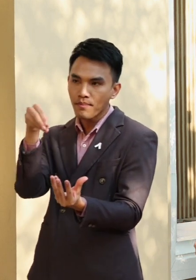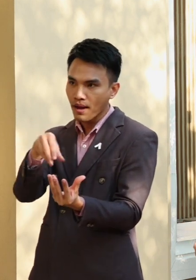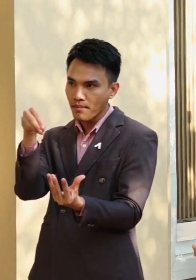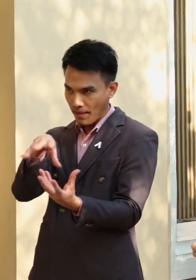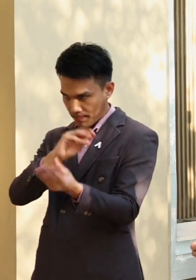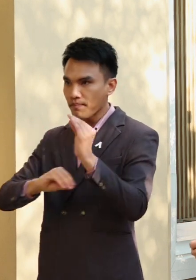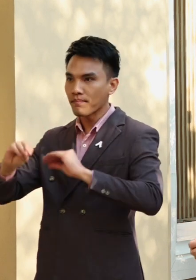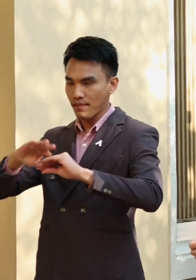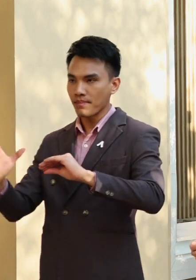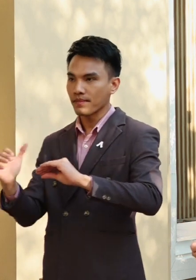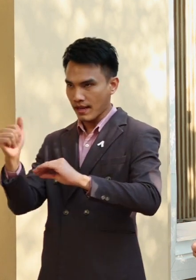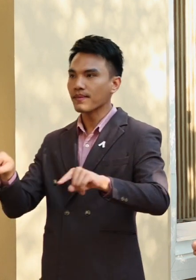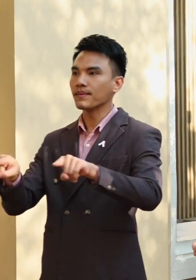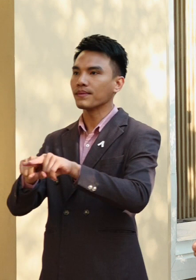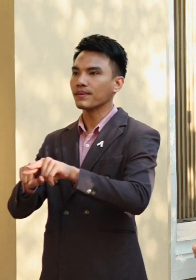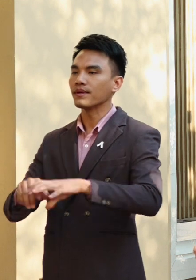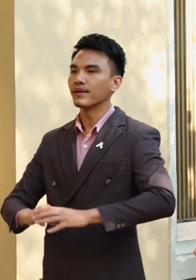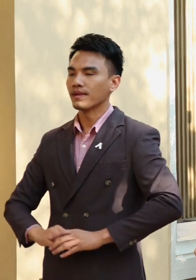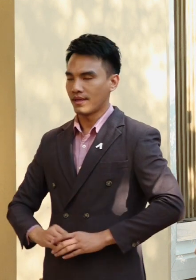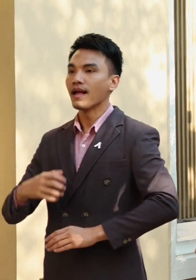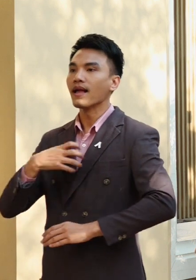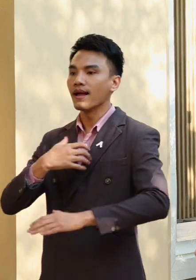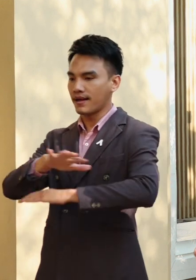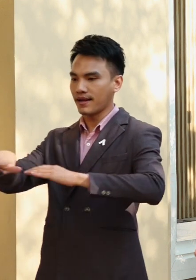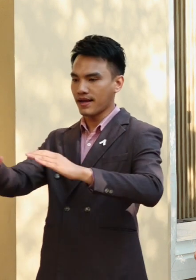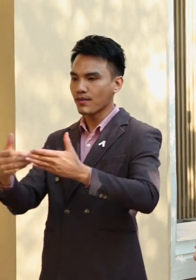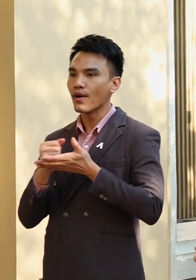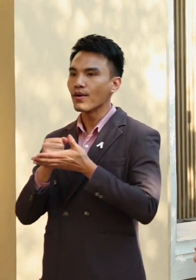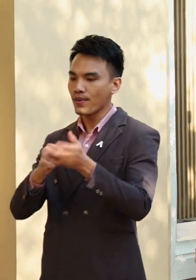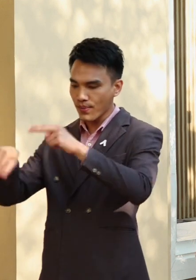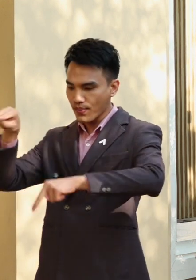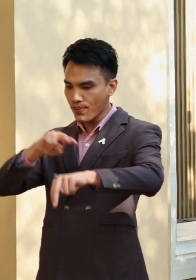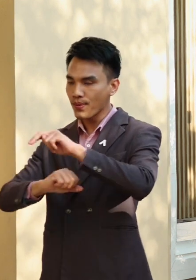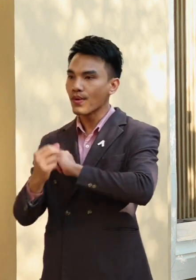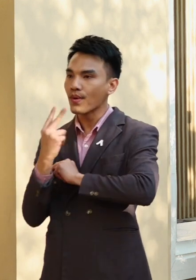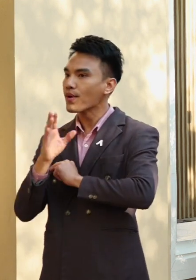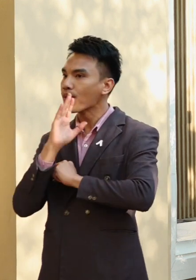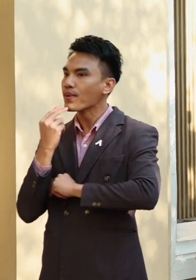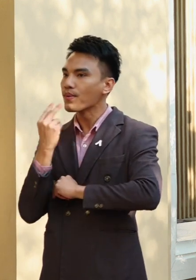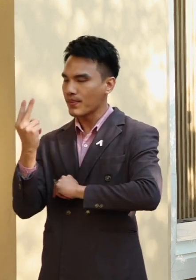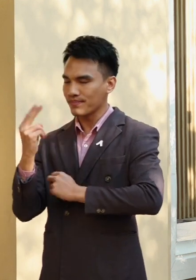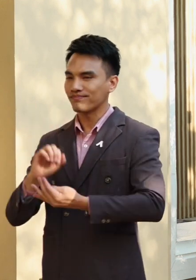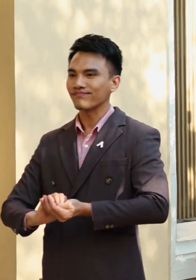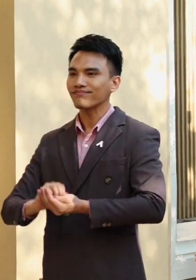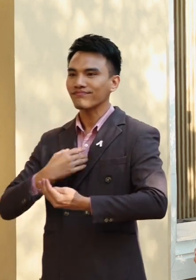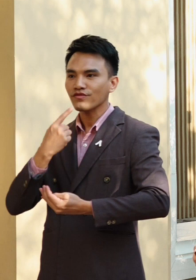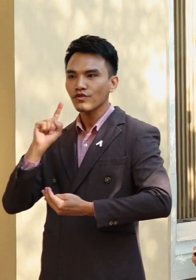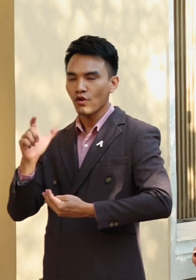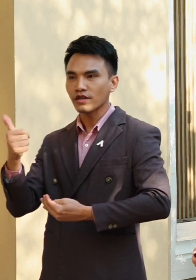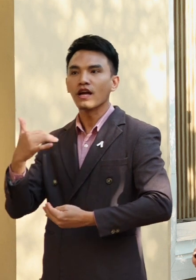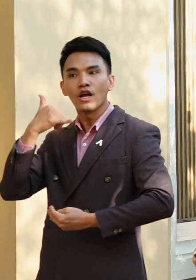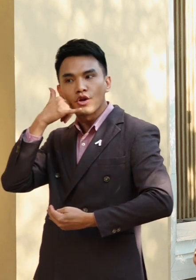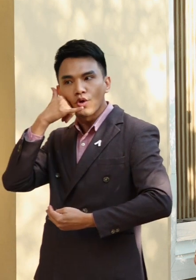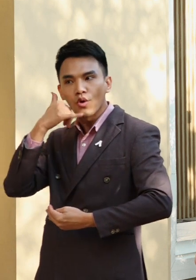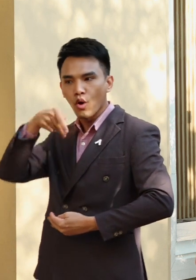ายได้จากขอทานนั้นก็จะมากกว่าดังนั้นก็ขอให้ทุกท่านนะครับช่วยเป็นหูเป็นตาและถ้าพบเห็นก็ขอให้แจ้งได้มาที่สายด่วน